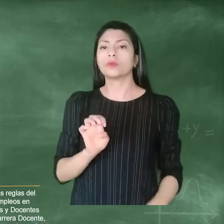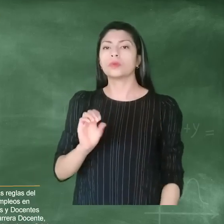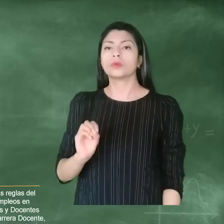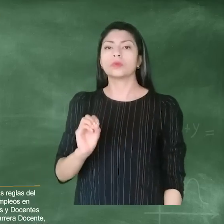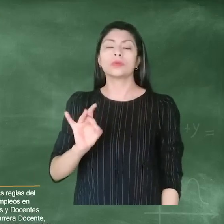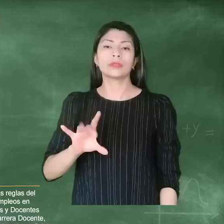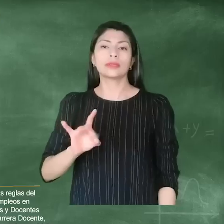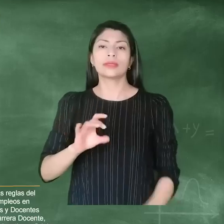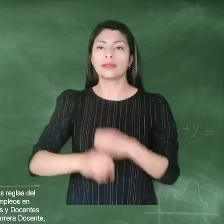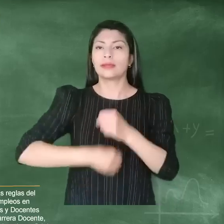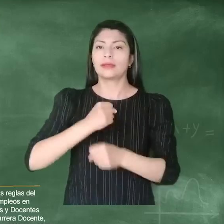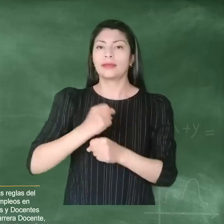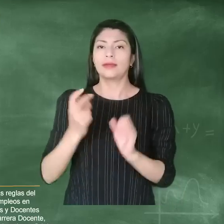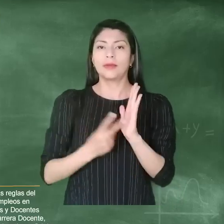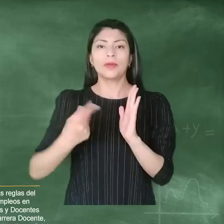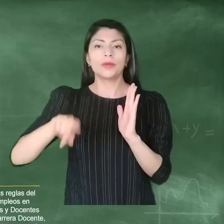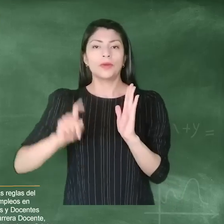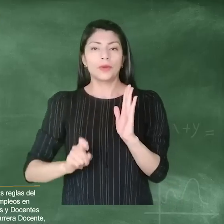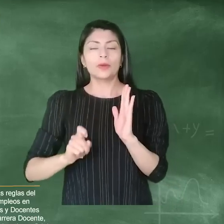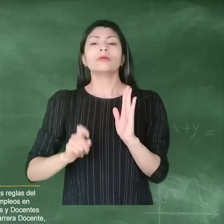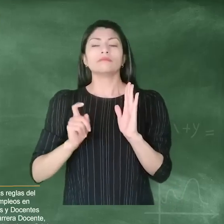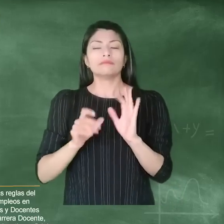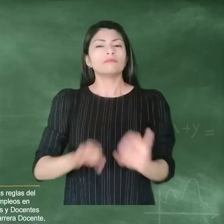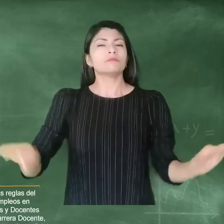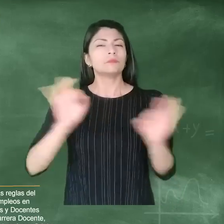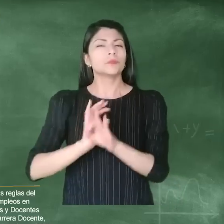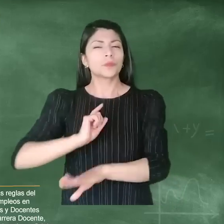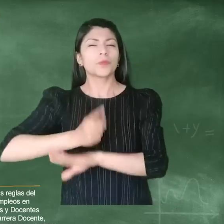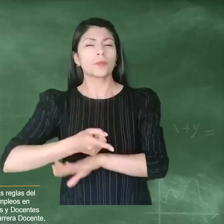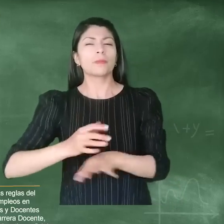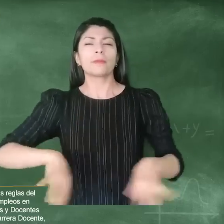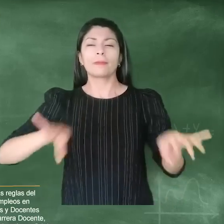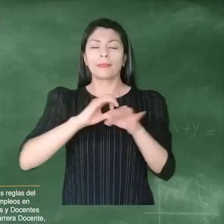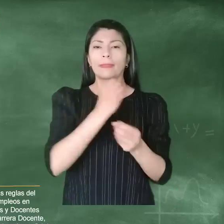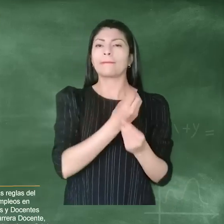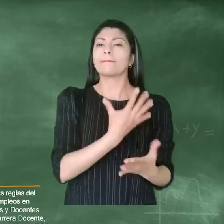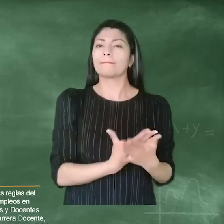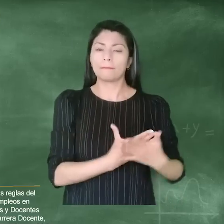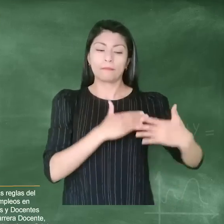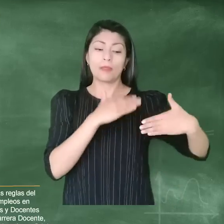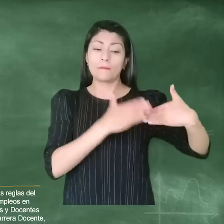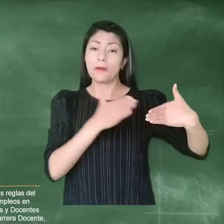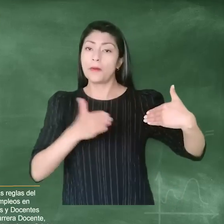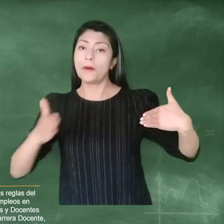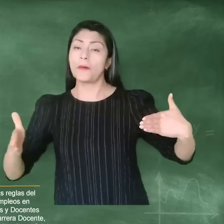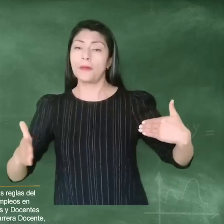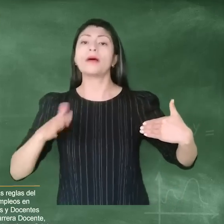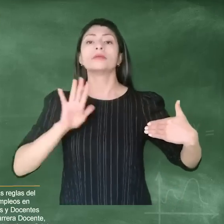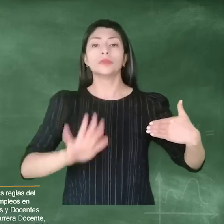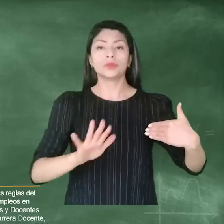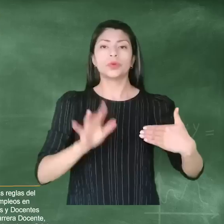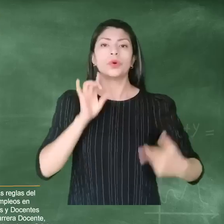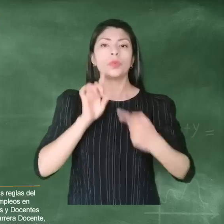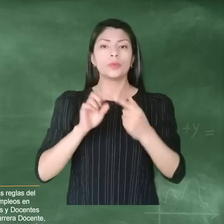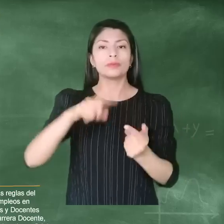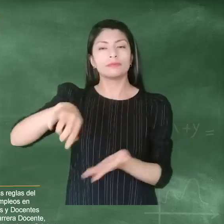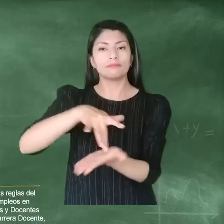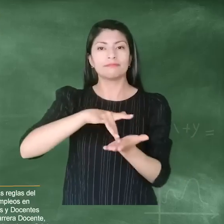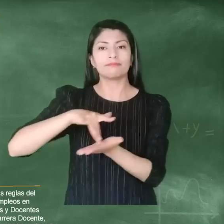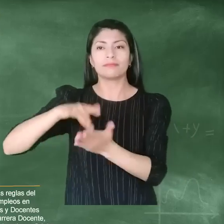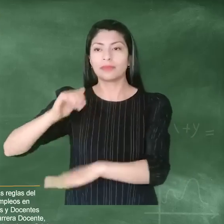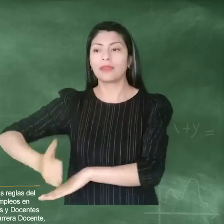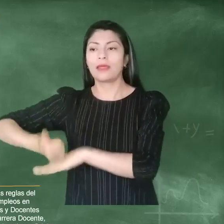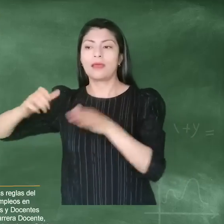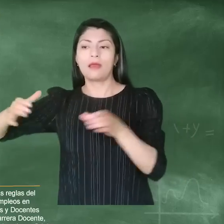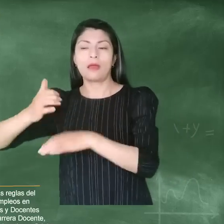del Decreto Reglamentario 915 de 2016, establece la estructura del concurso para la provisión de